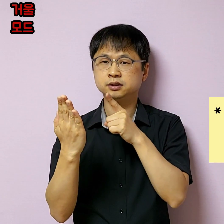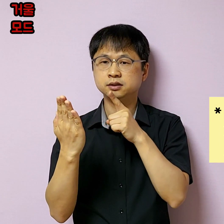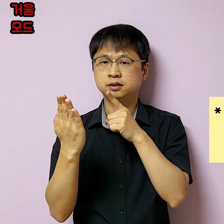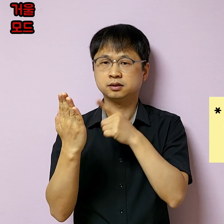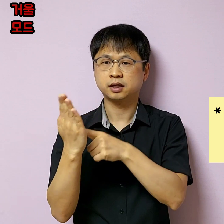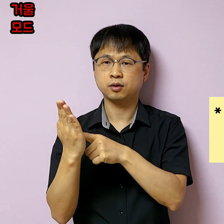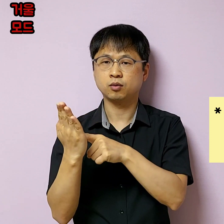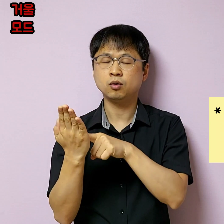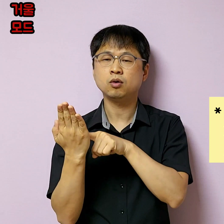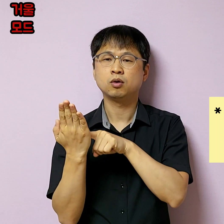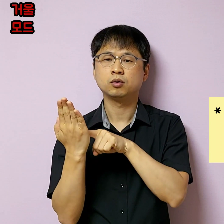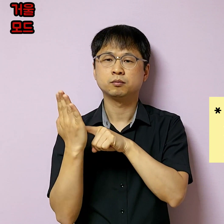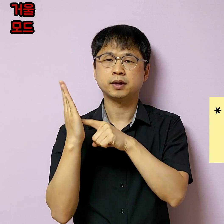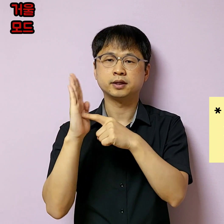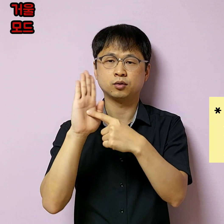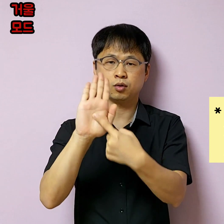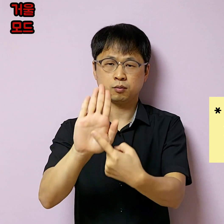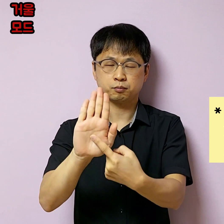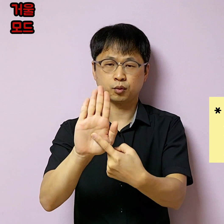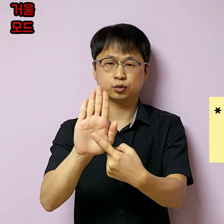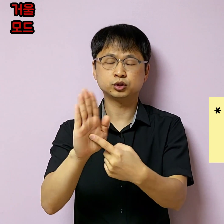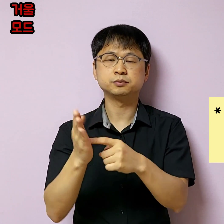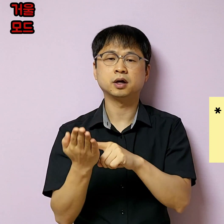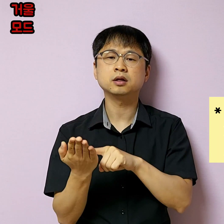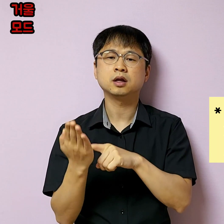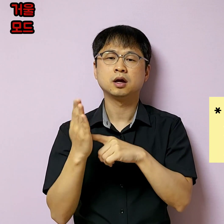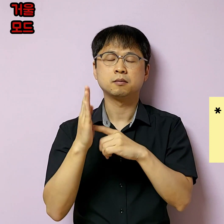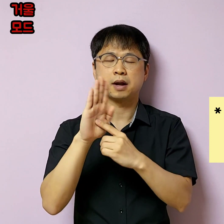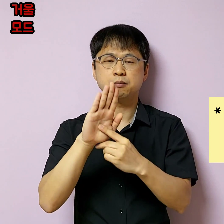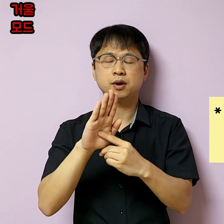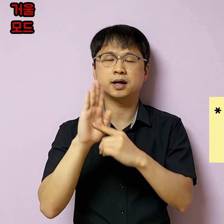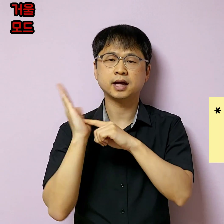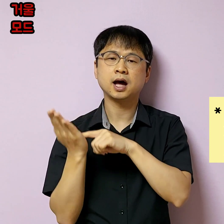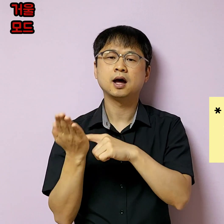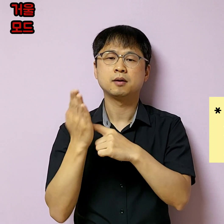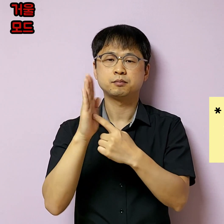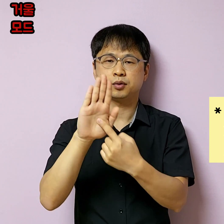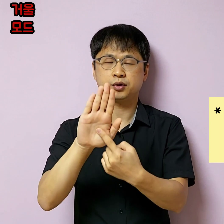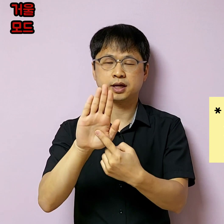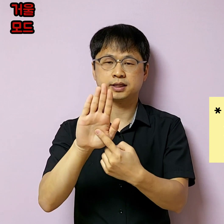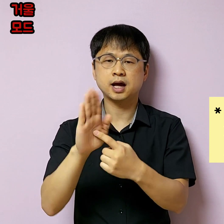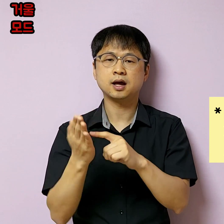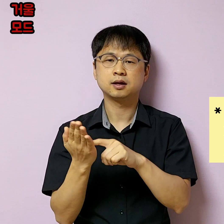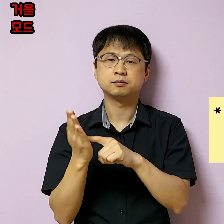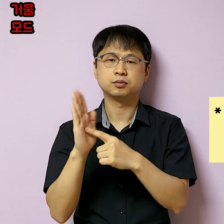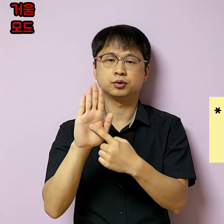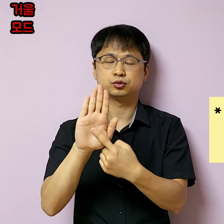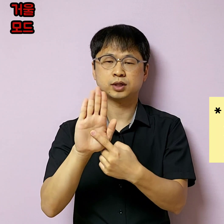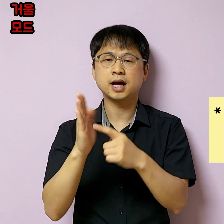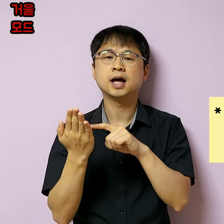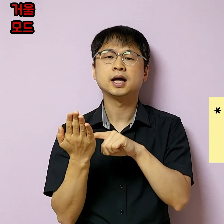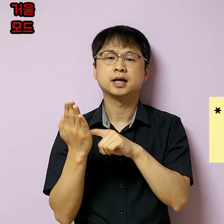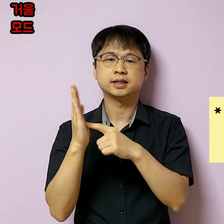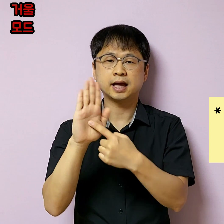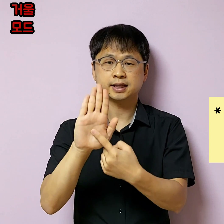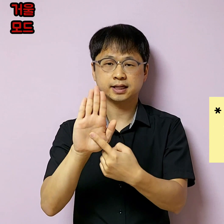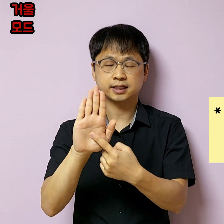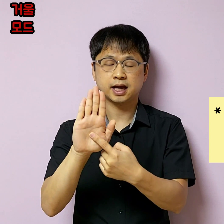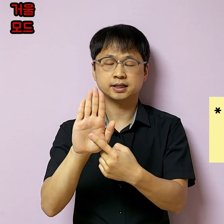검지를 대고 반대로 보여주시면 발표하다, 표현하다, 보여주다 나타내다 이런